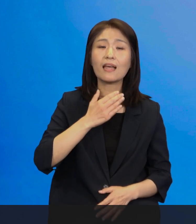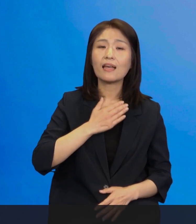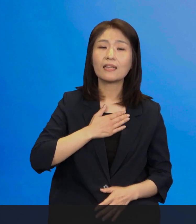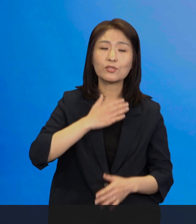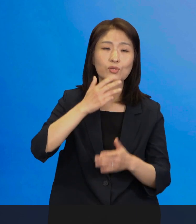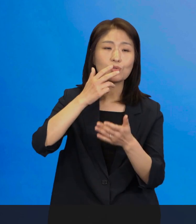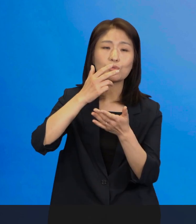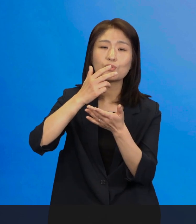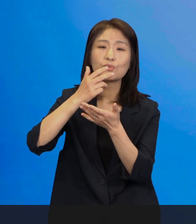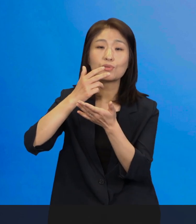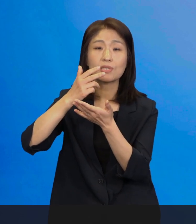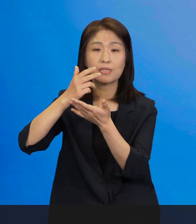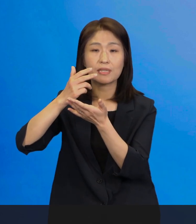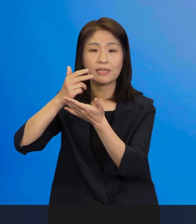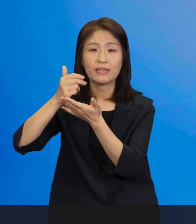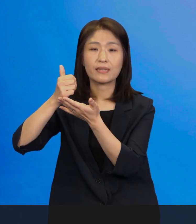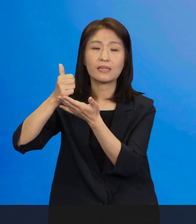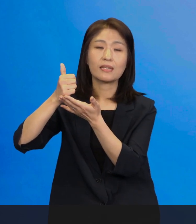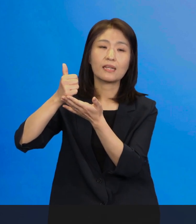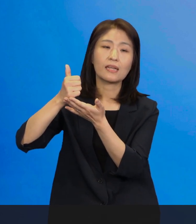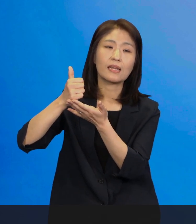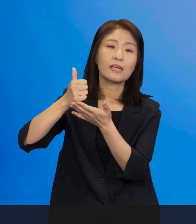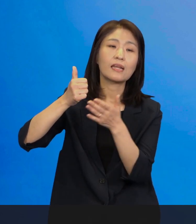신실하신 나의 주님,